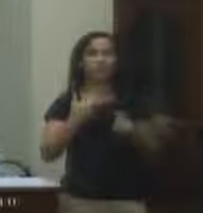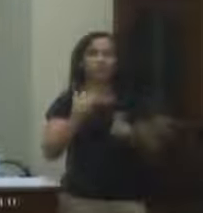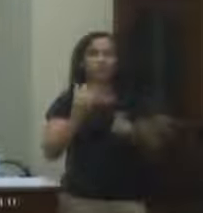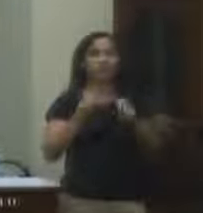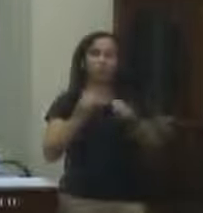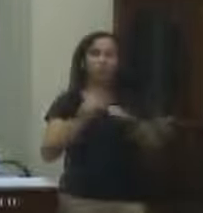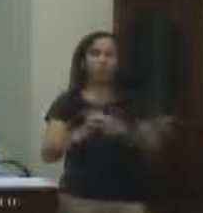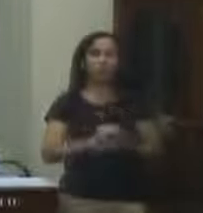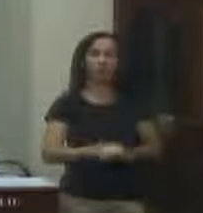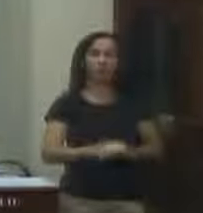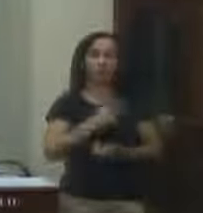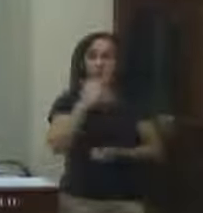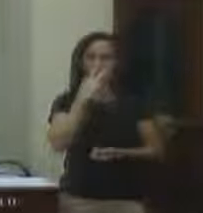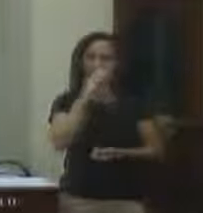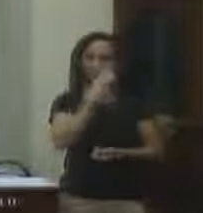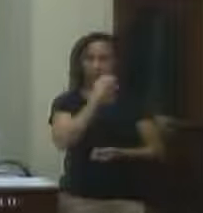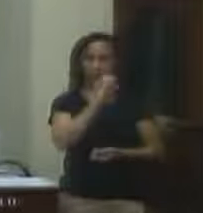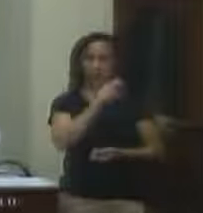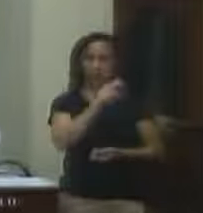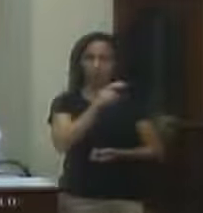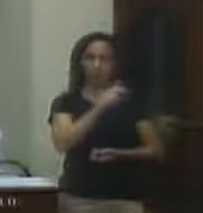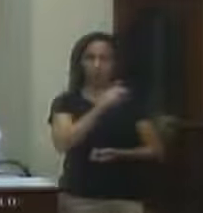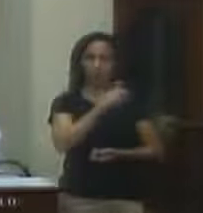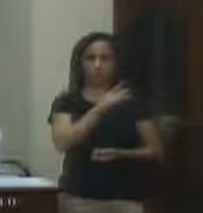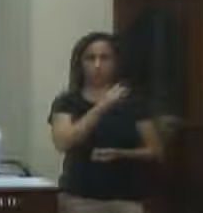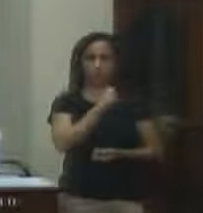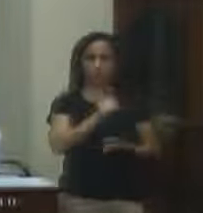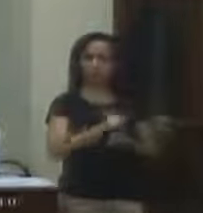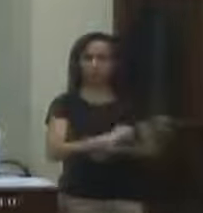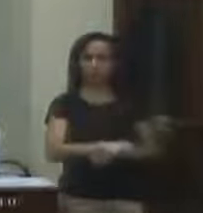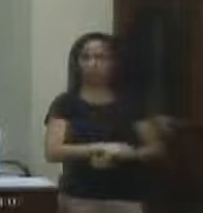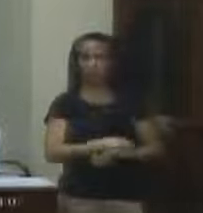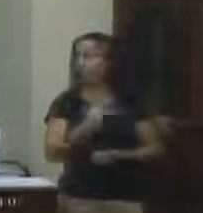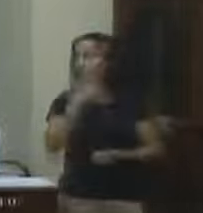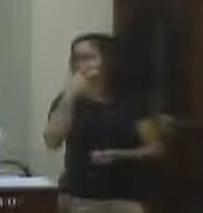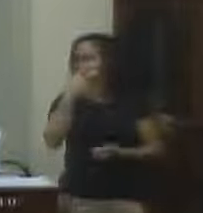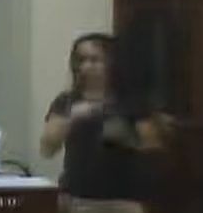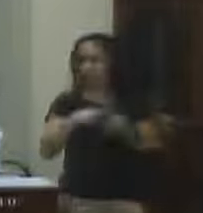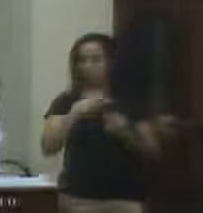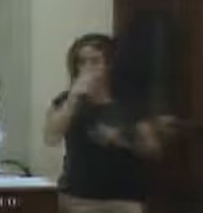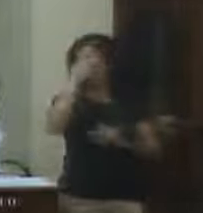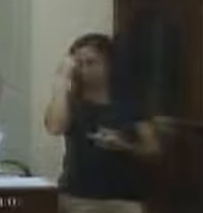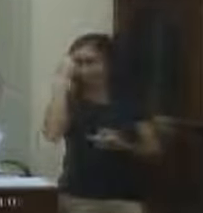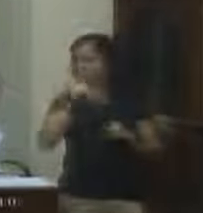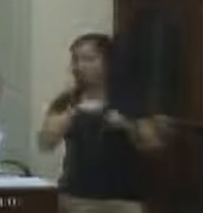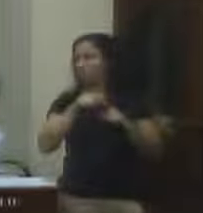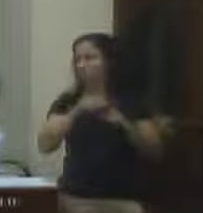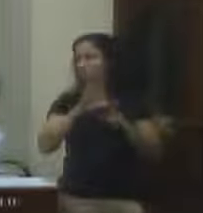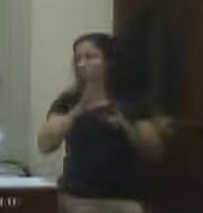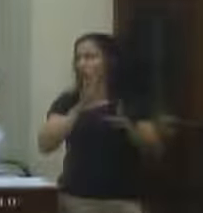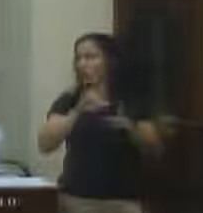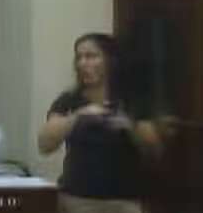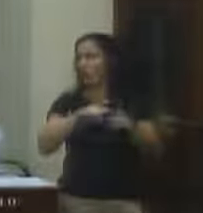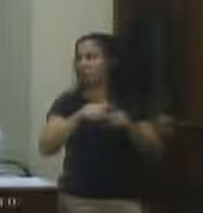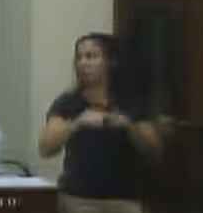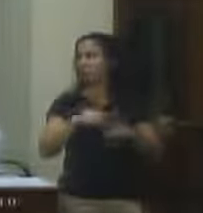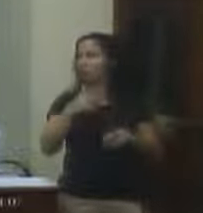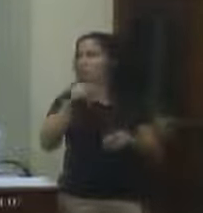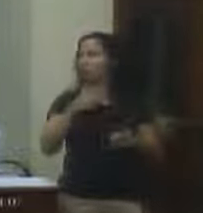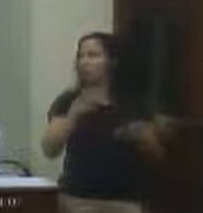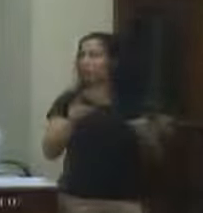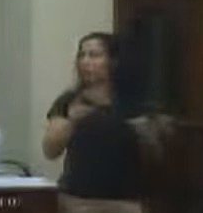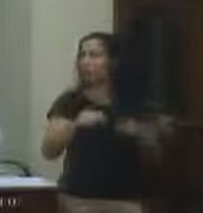e covarde com a conservatória. Porque ninguém foi abordado a não ser esses 9 comerciantes. Enfim, os outros